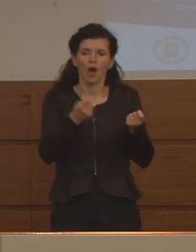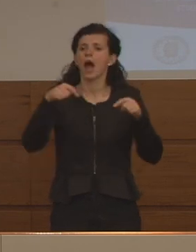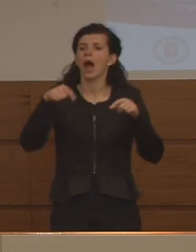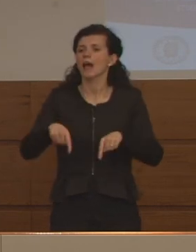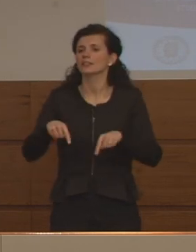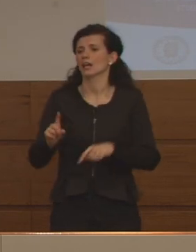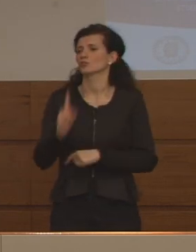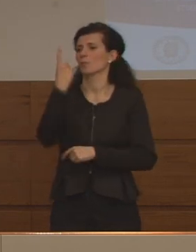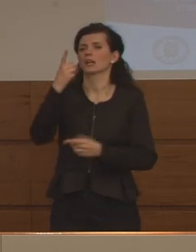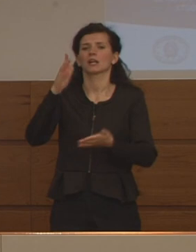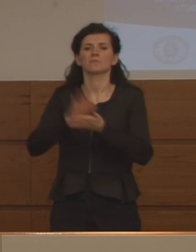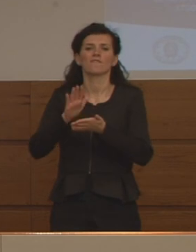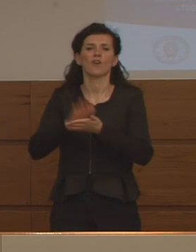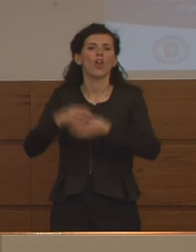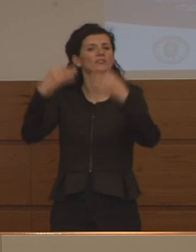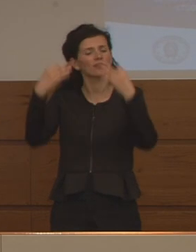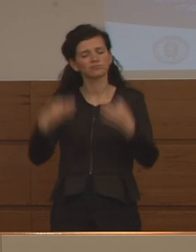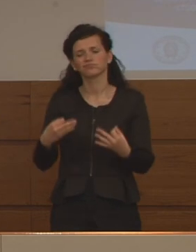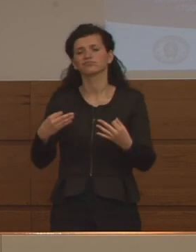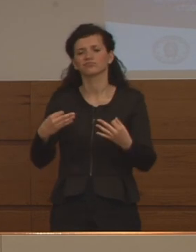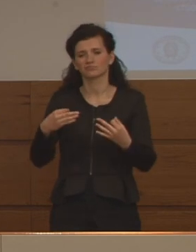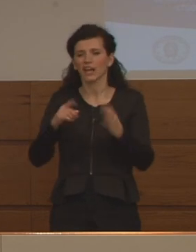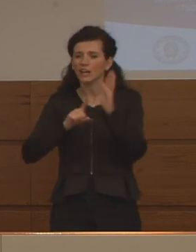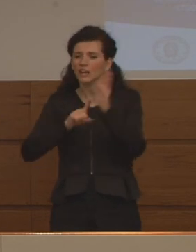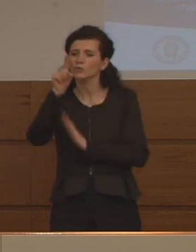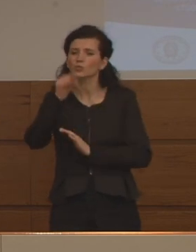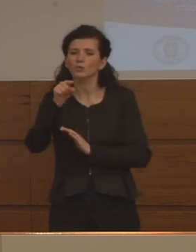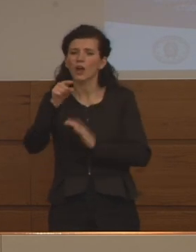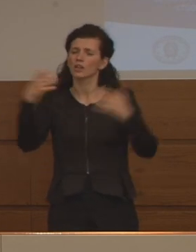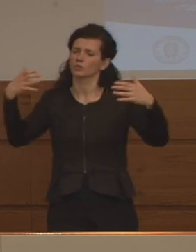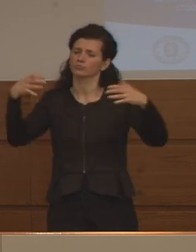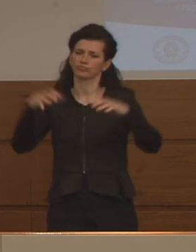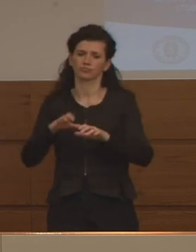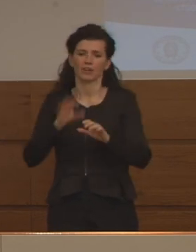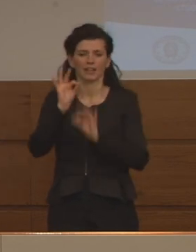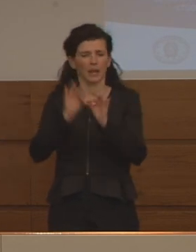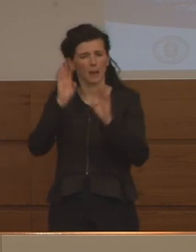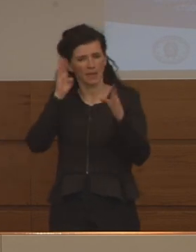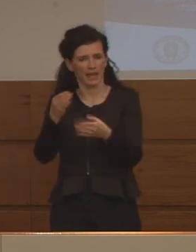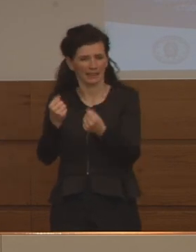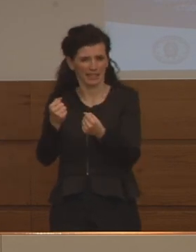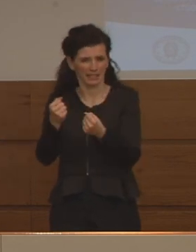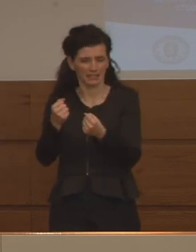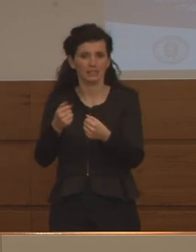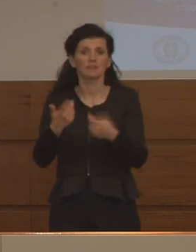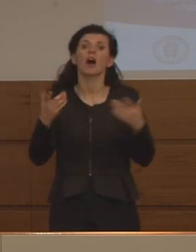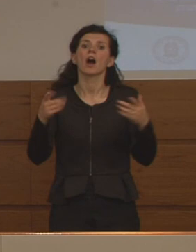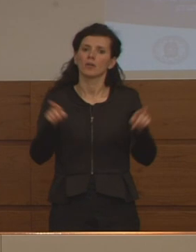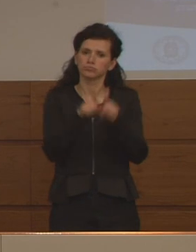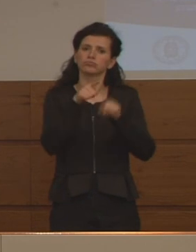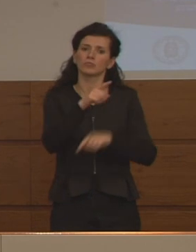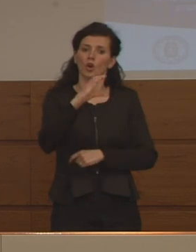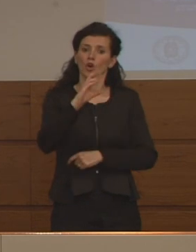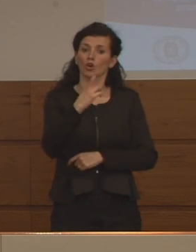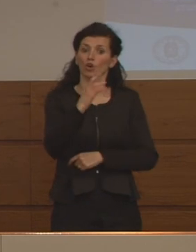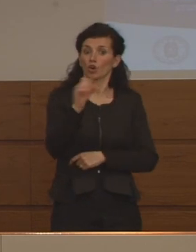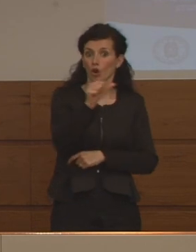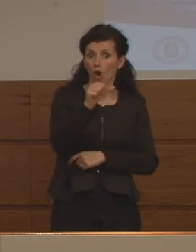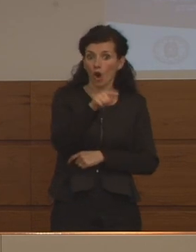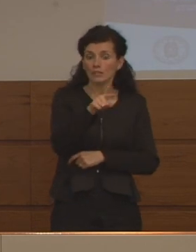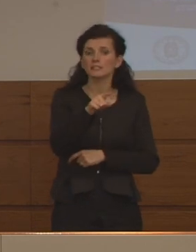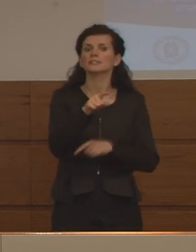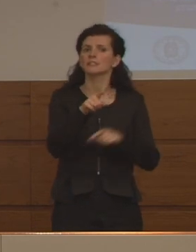in negativo e anche da cross si sta ipotizzando di poter